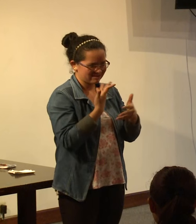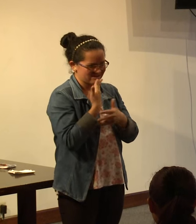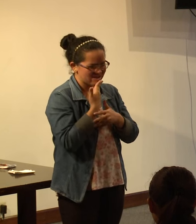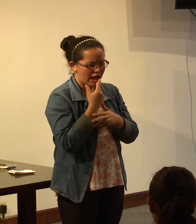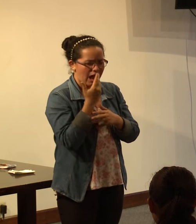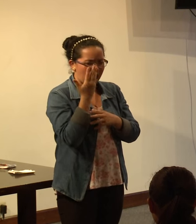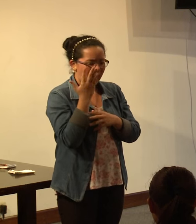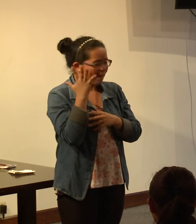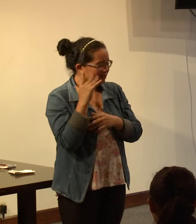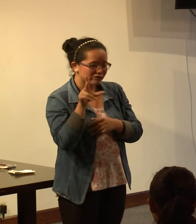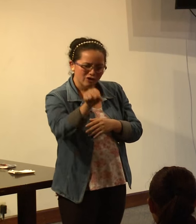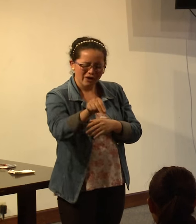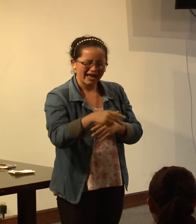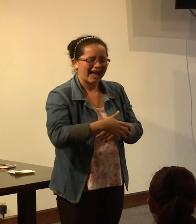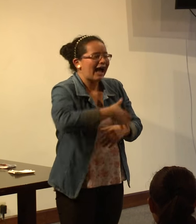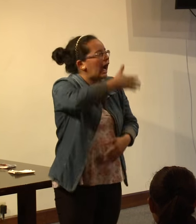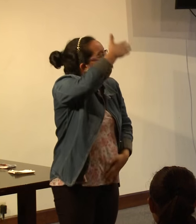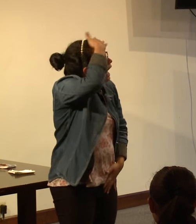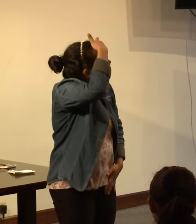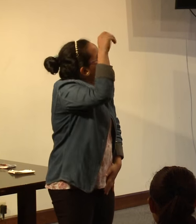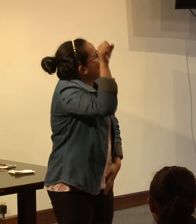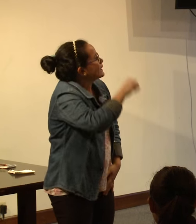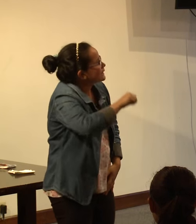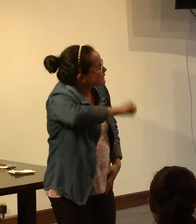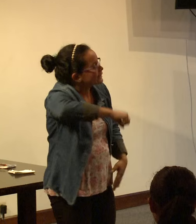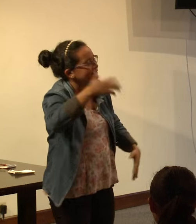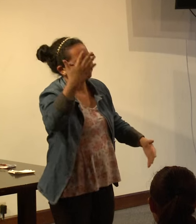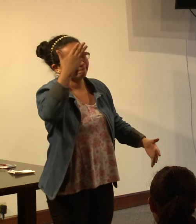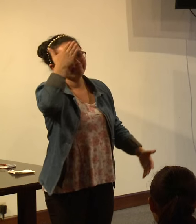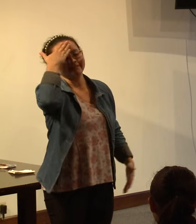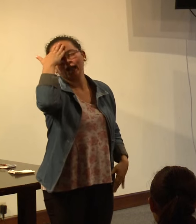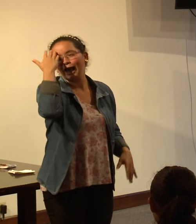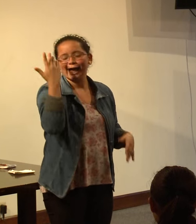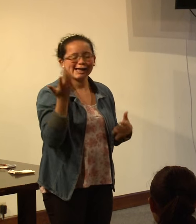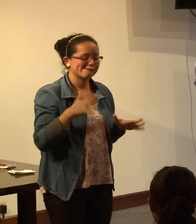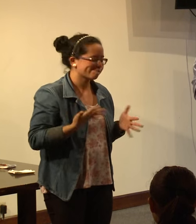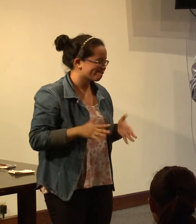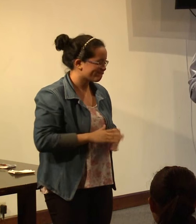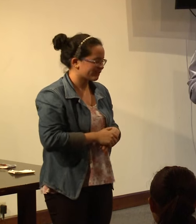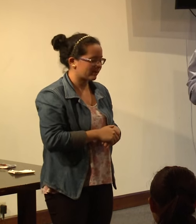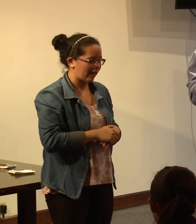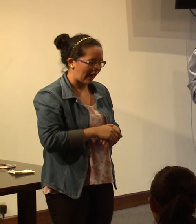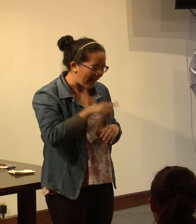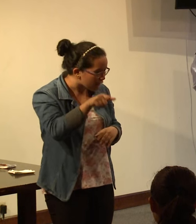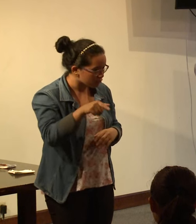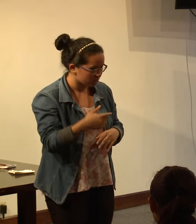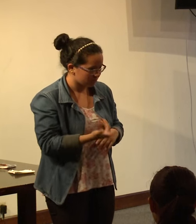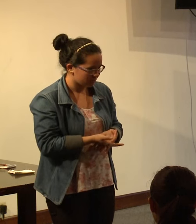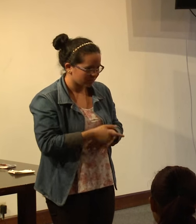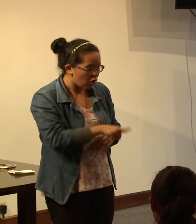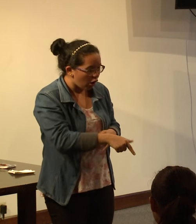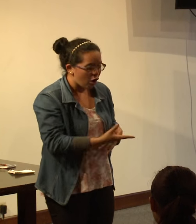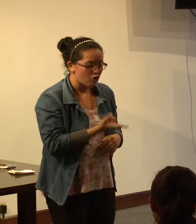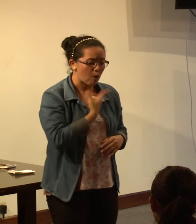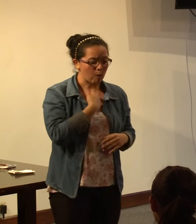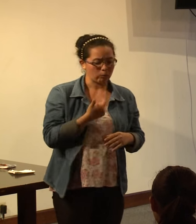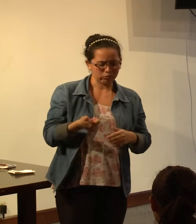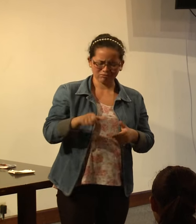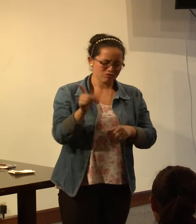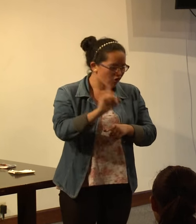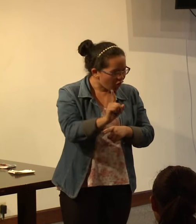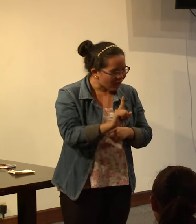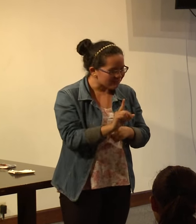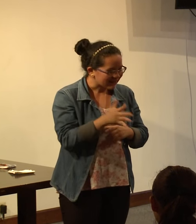menos el amarillo. Ay, sí, entonces de pronto no está bien. Entonces, no contesto desde el gusto, contesto desde, por ejemplo, el criterio que